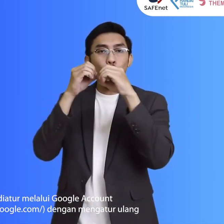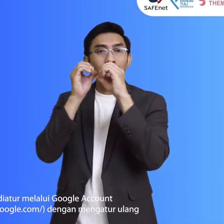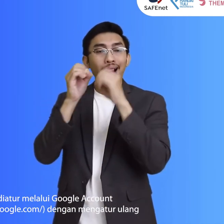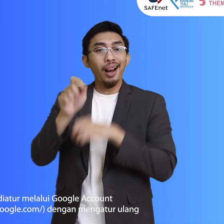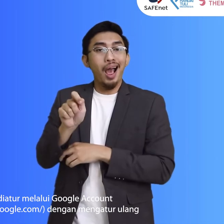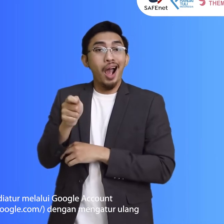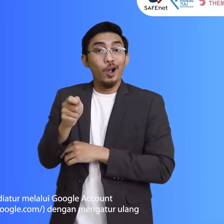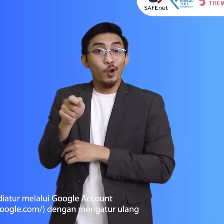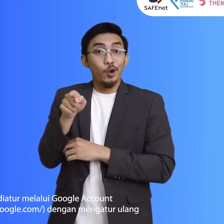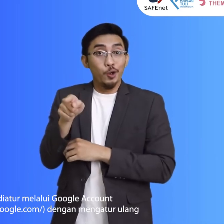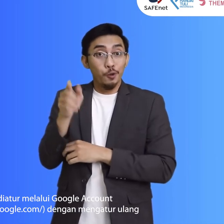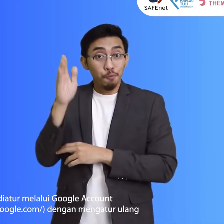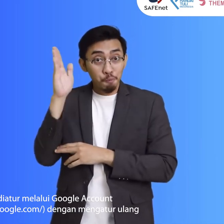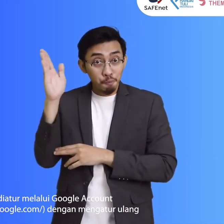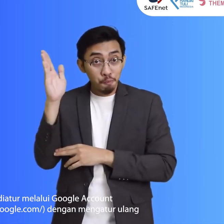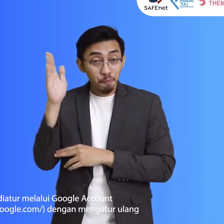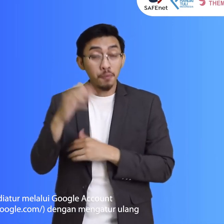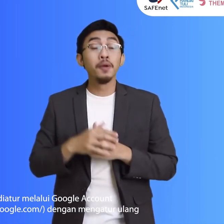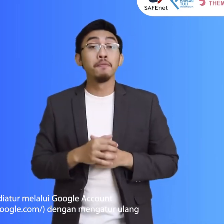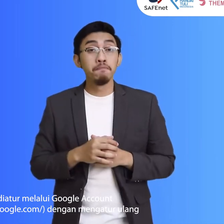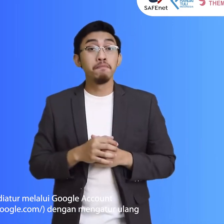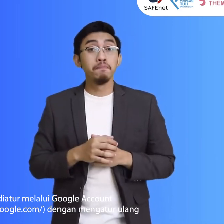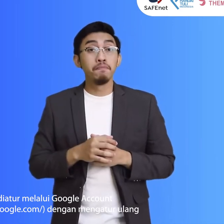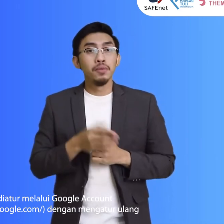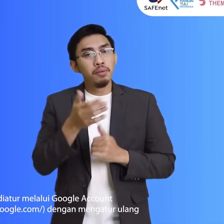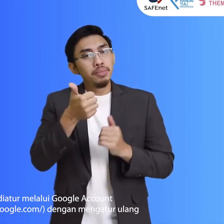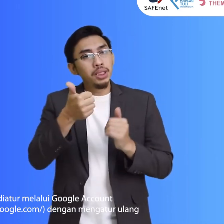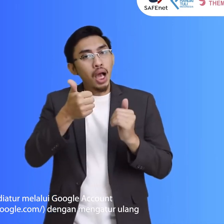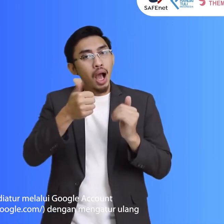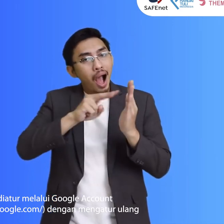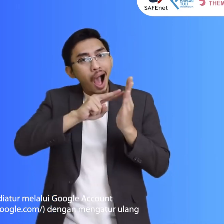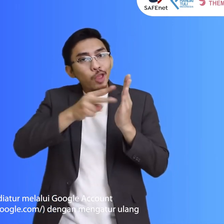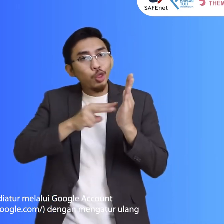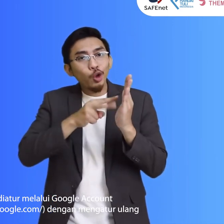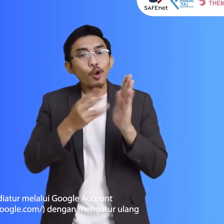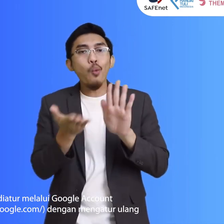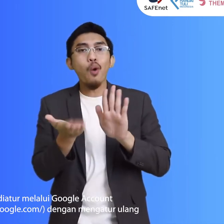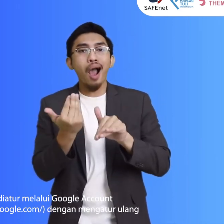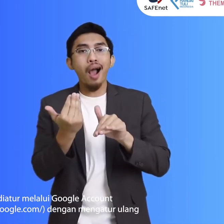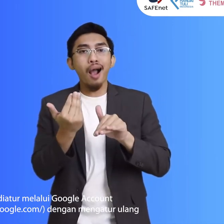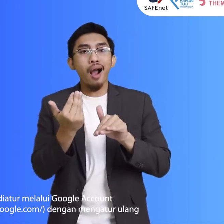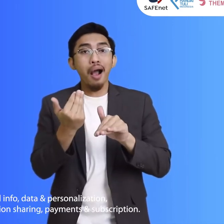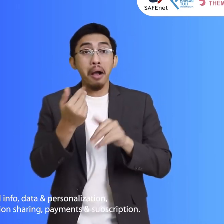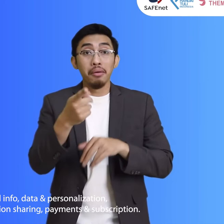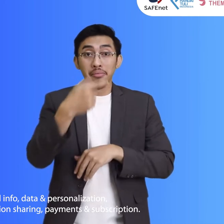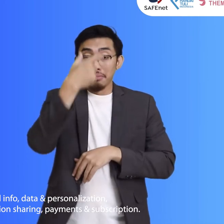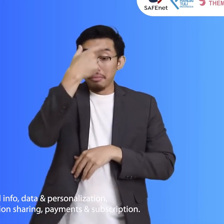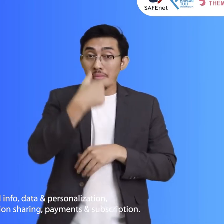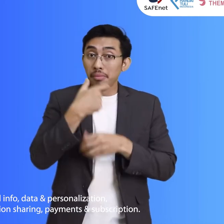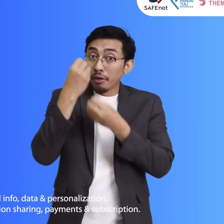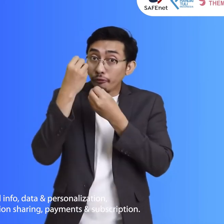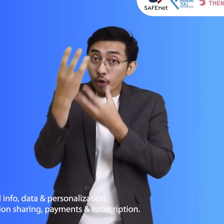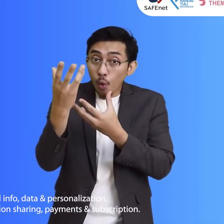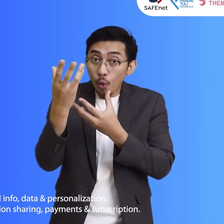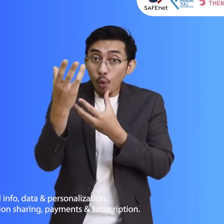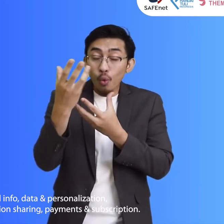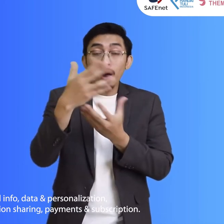Google dapat diatur melalui Google Account di laman berikut Hai dengan